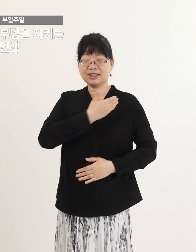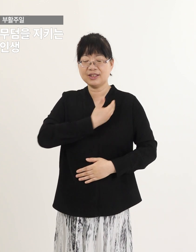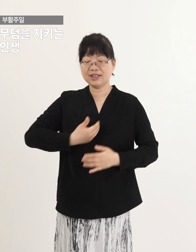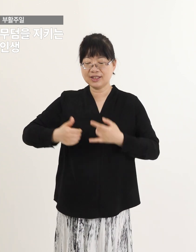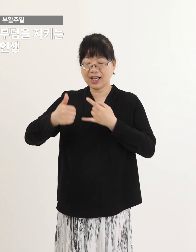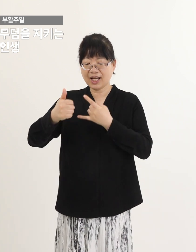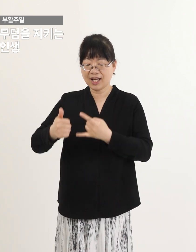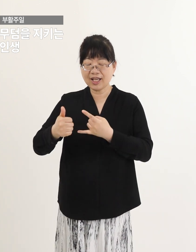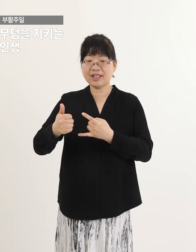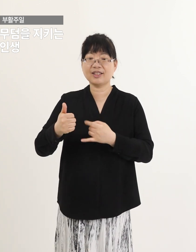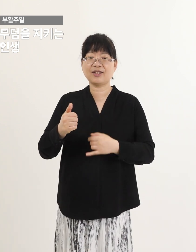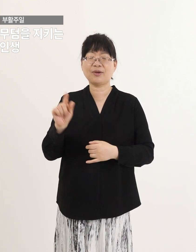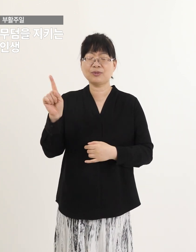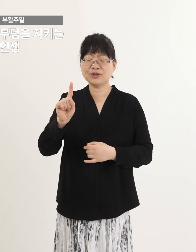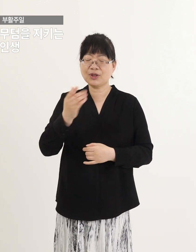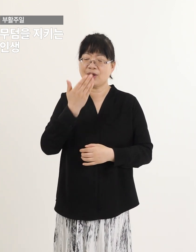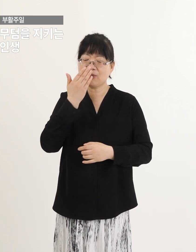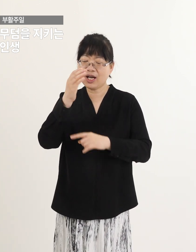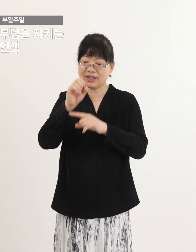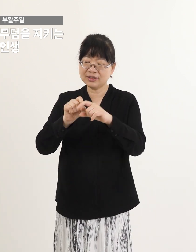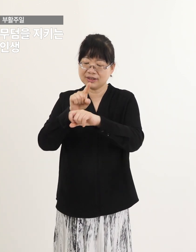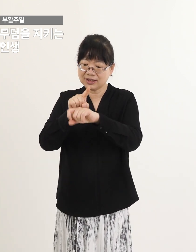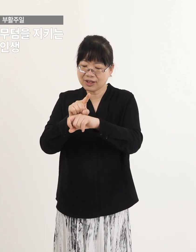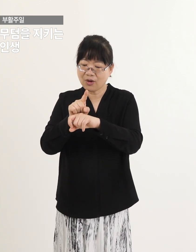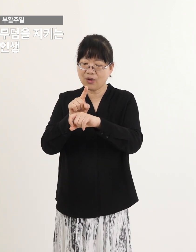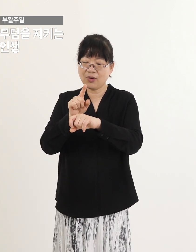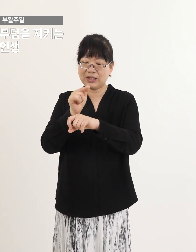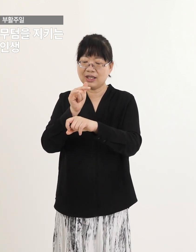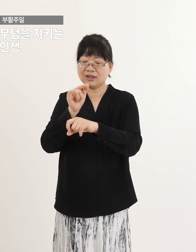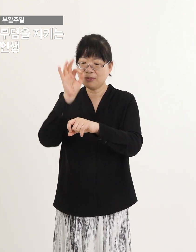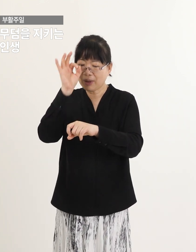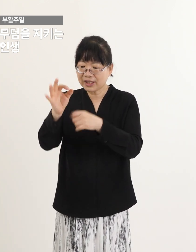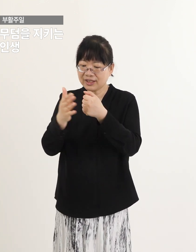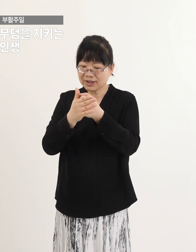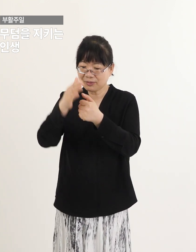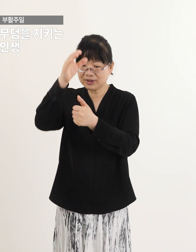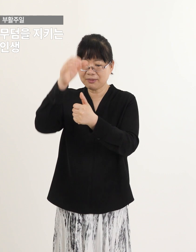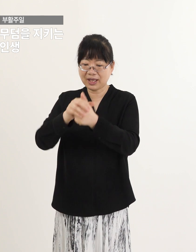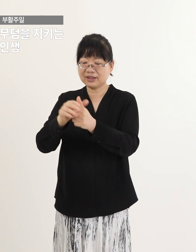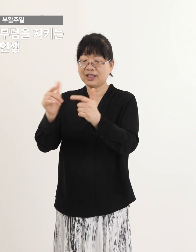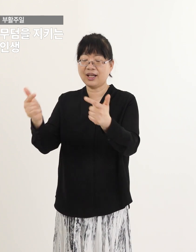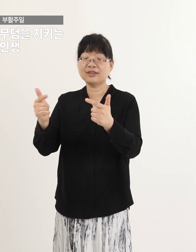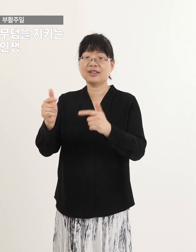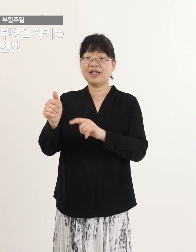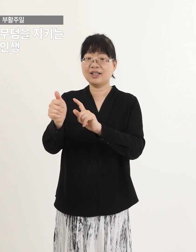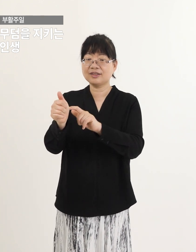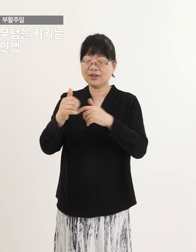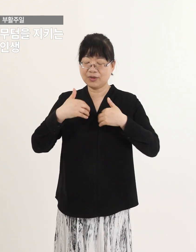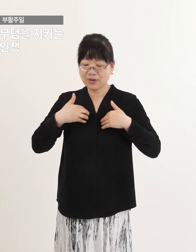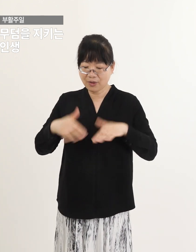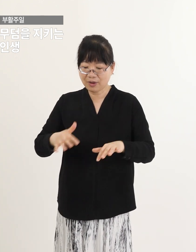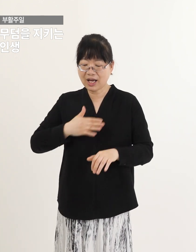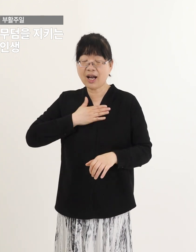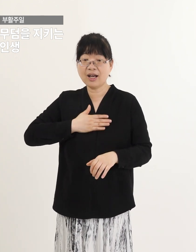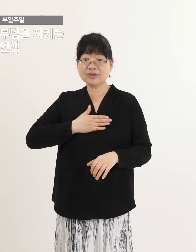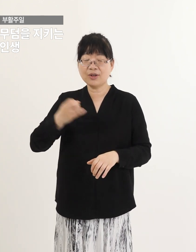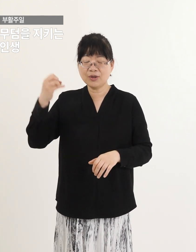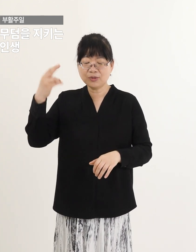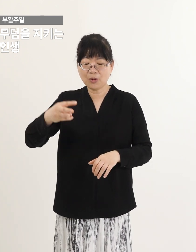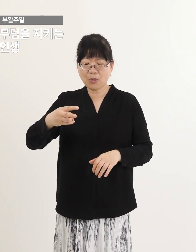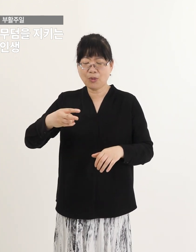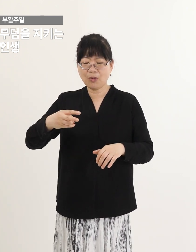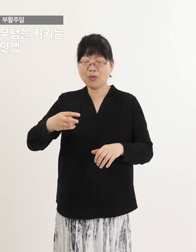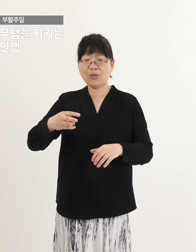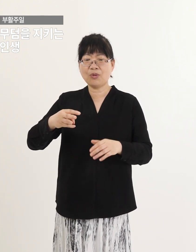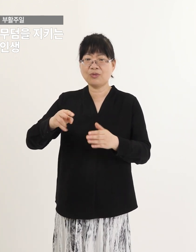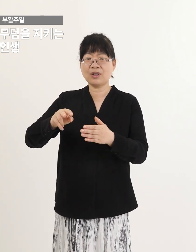제자들에게 여지나 가능성이 있어서가 아니고 연약한 거 알아요. 또 넘어질 수도 있는